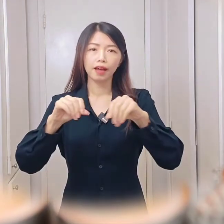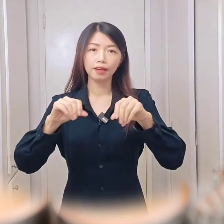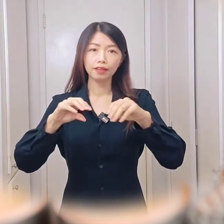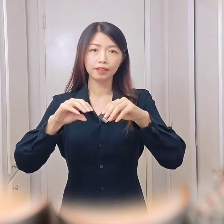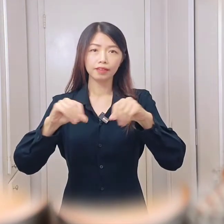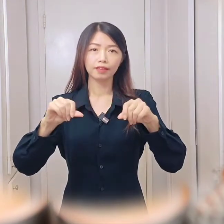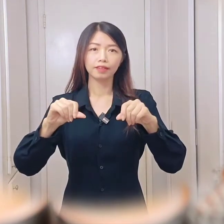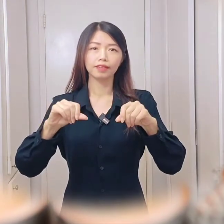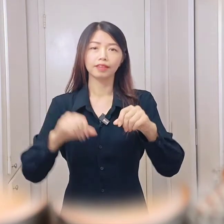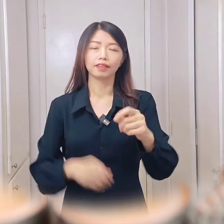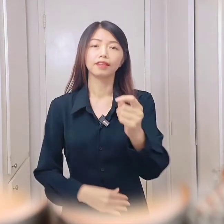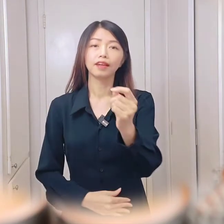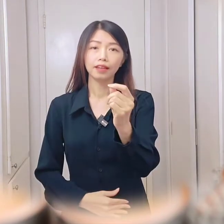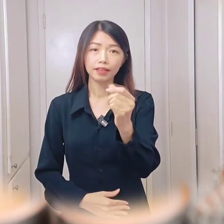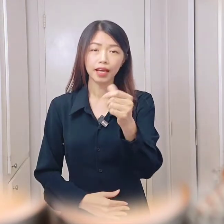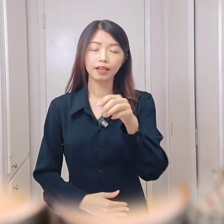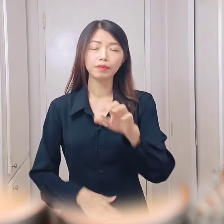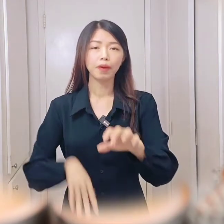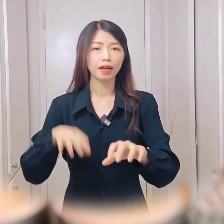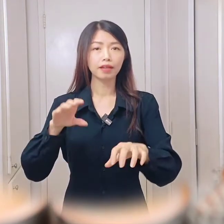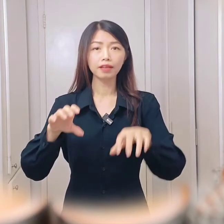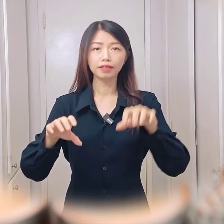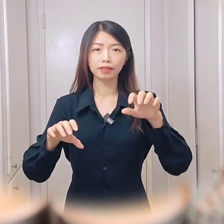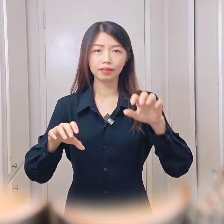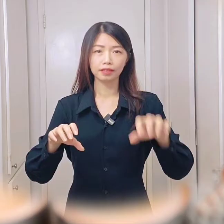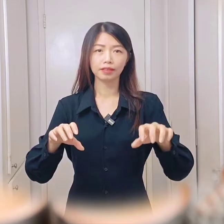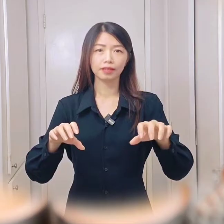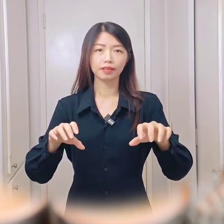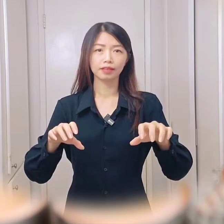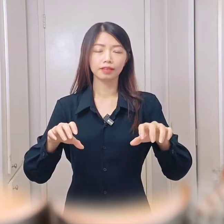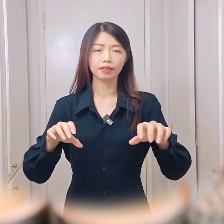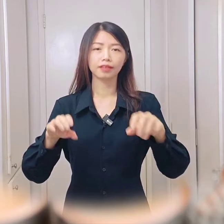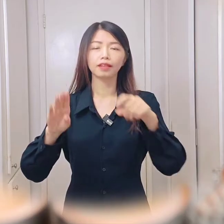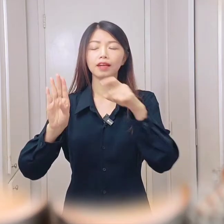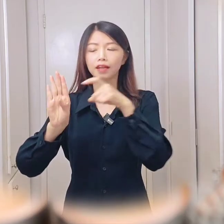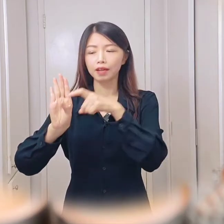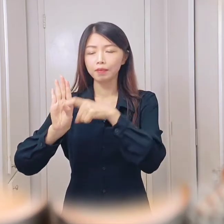유대 땅, 작은 마을,